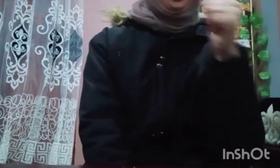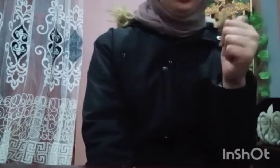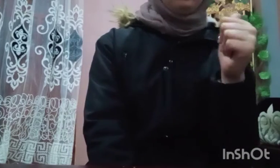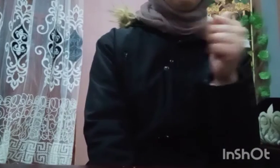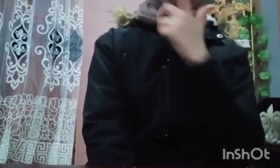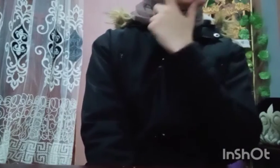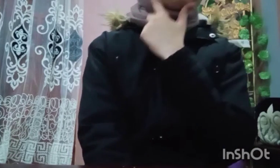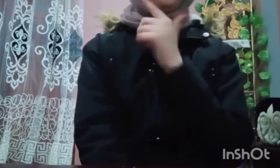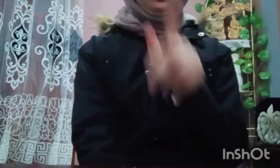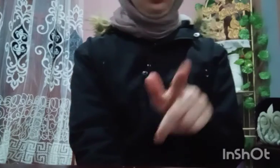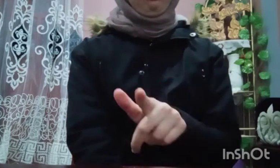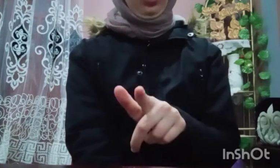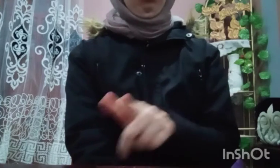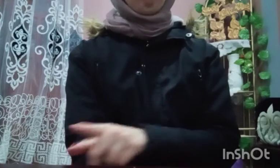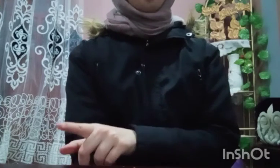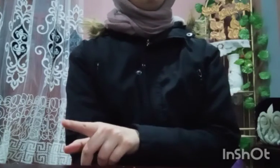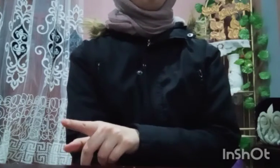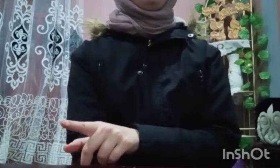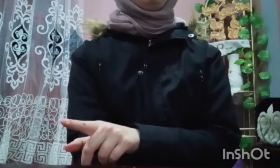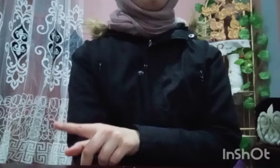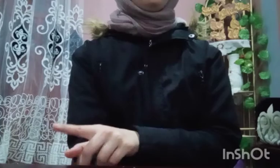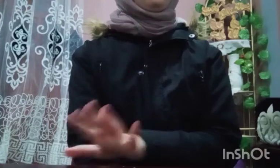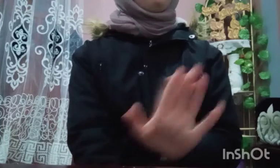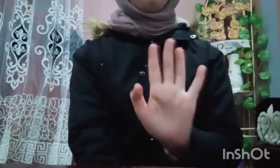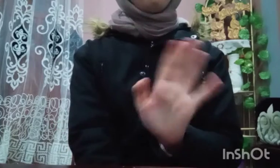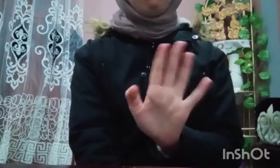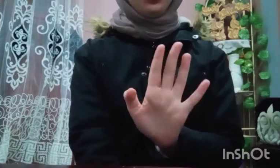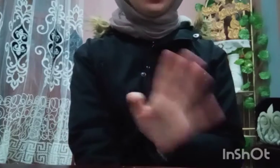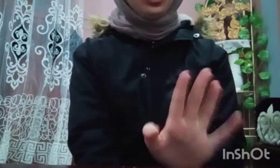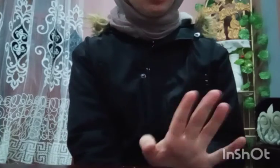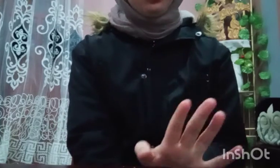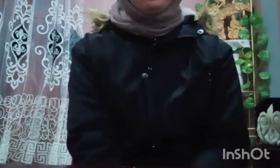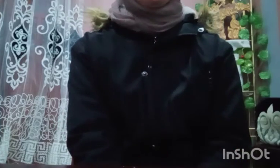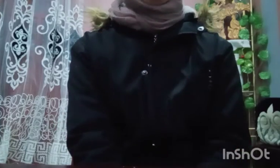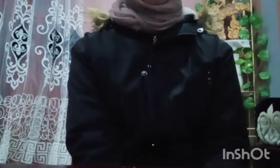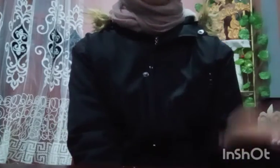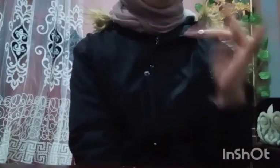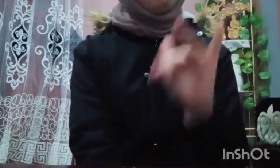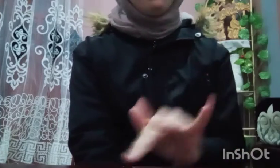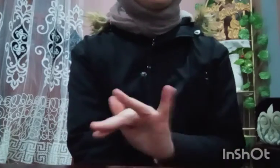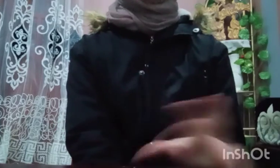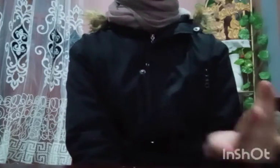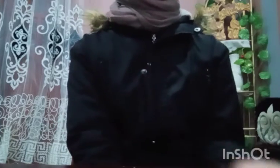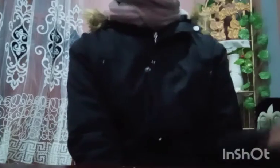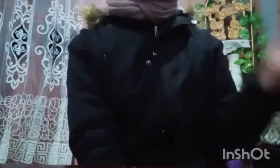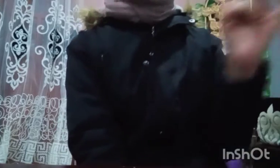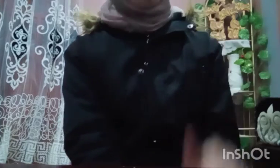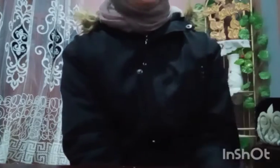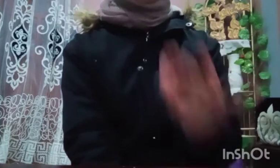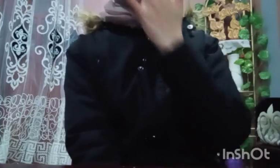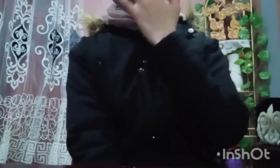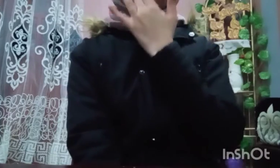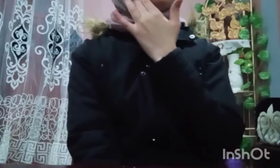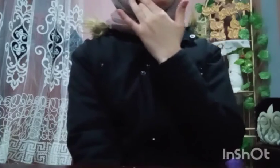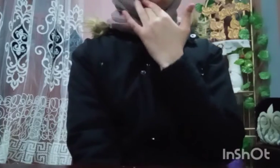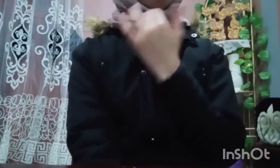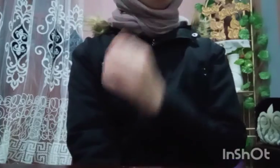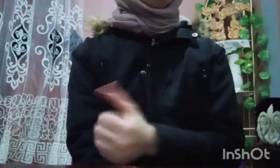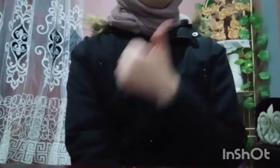2020 كنت حنبقى ضعيفة وكنت ممكن ما نطلعش من المصائب، نبقى في نفس الحفرة. مع